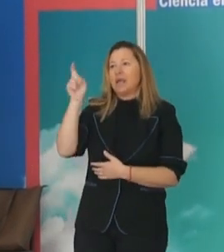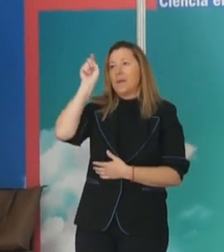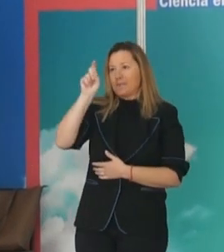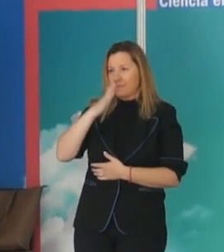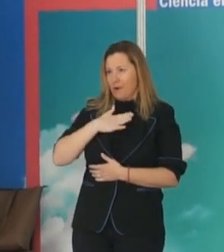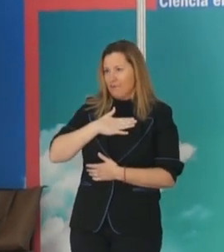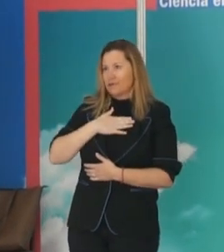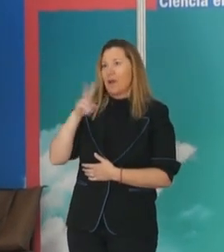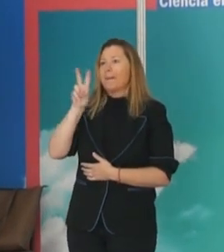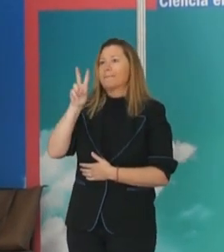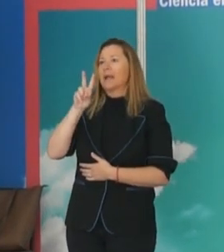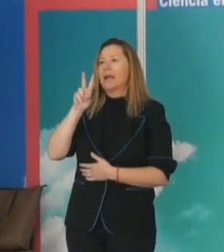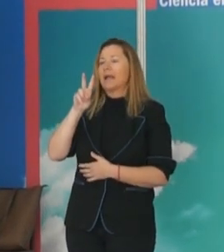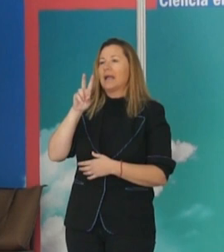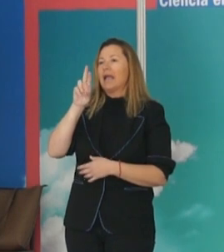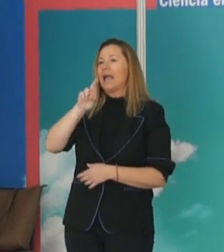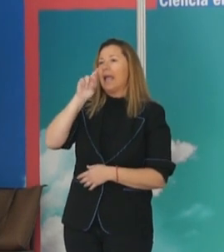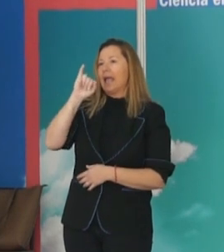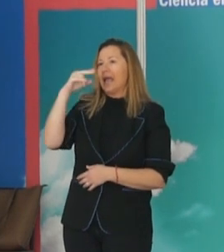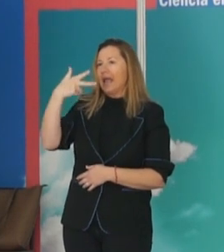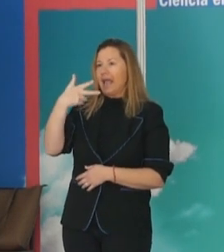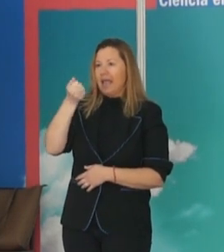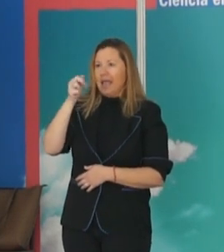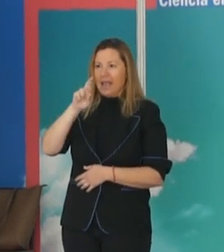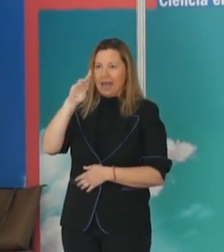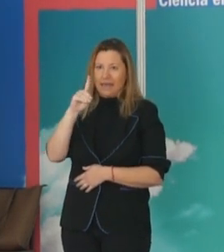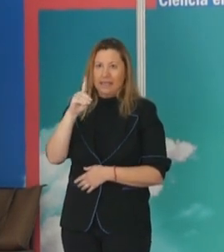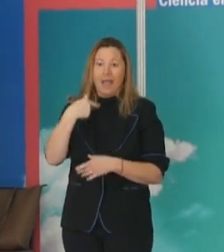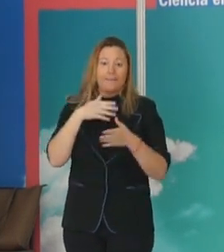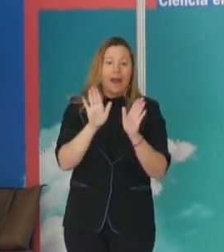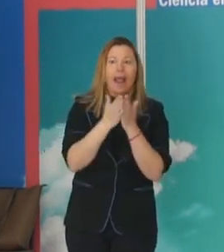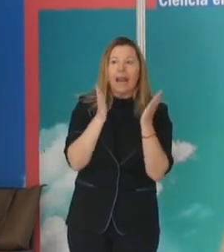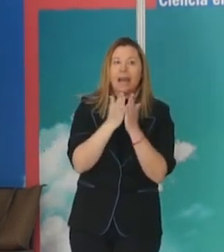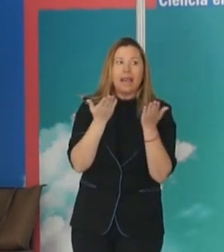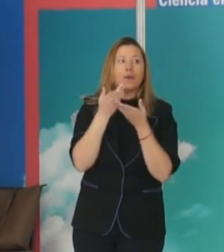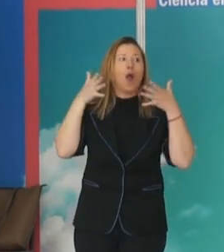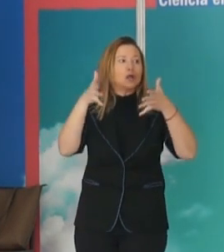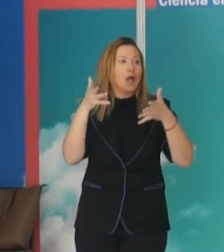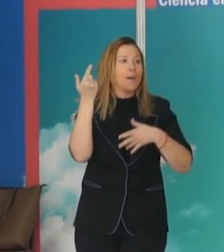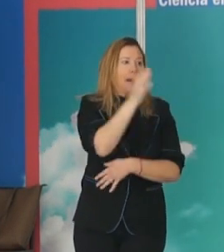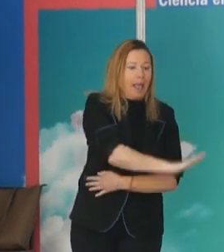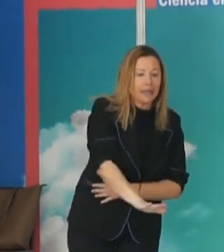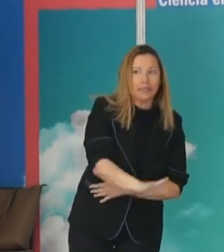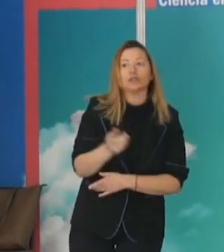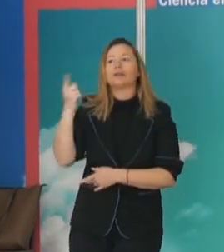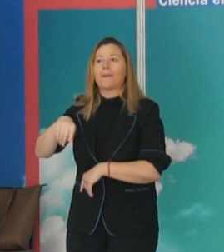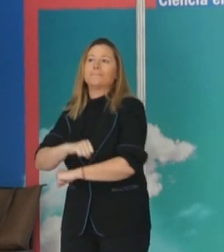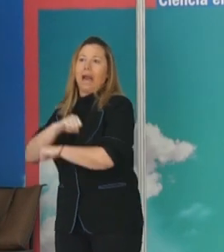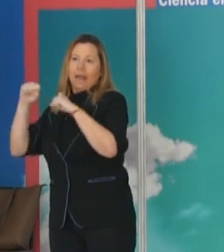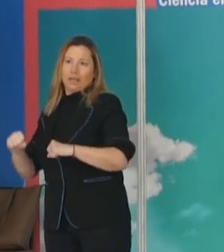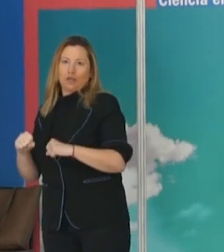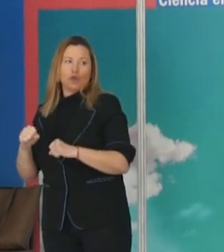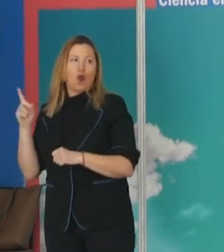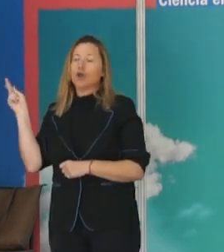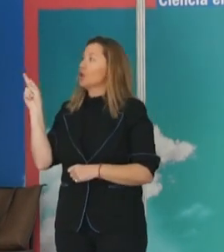Richard Dawkins, todas las charlas van a venir con algún libro de recomendación, tanto para críos como para adultos. Os recomiendo los